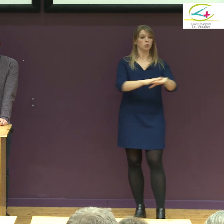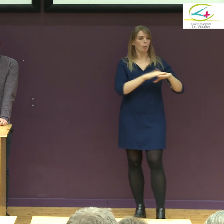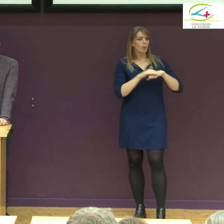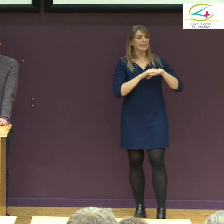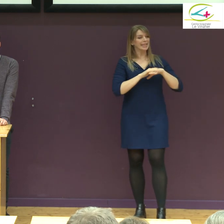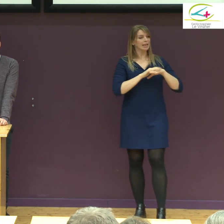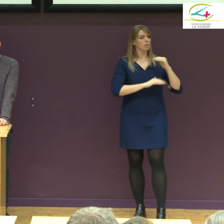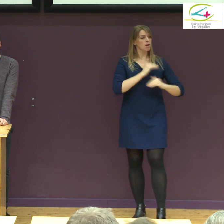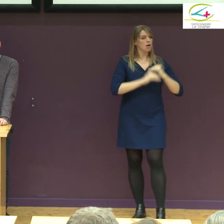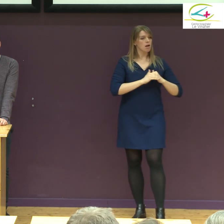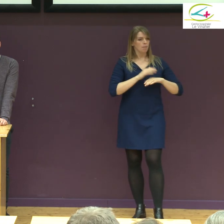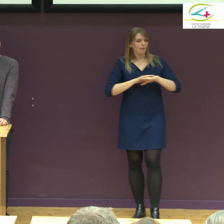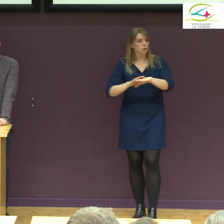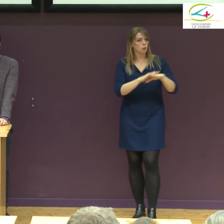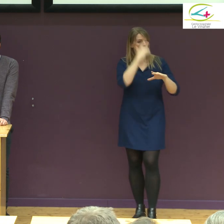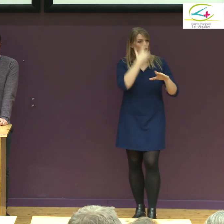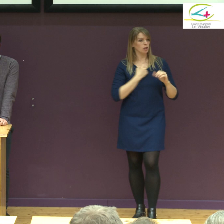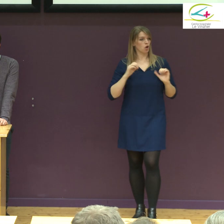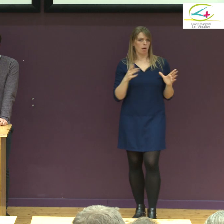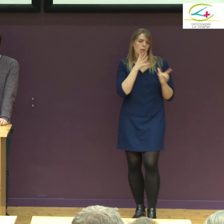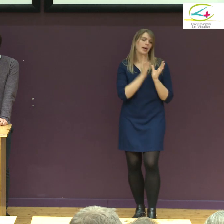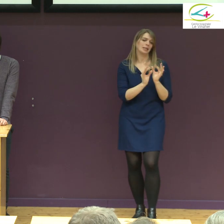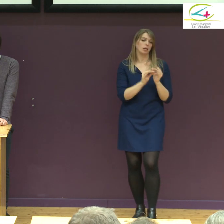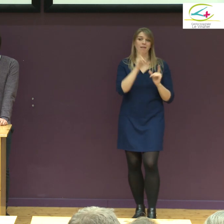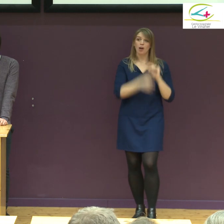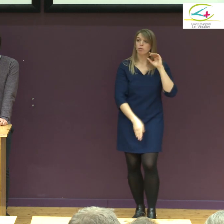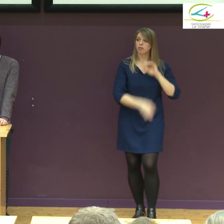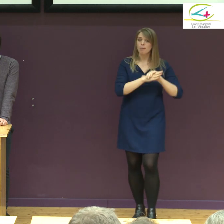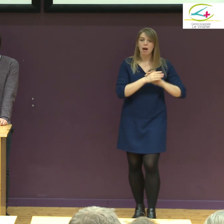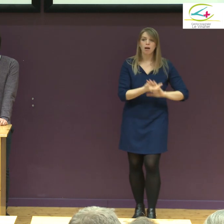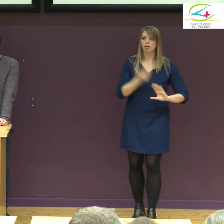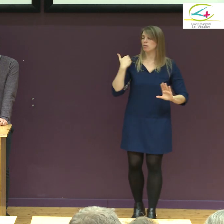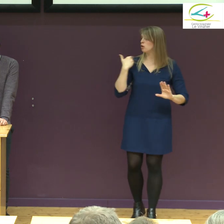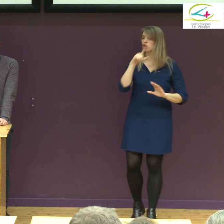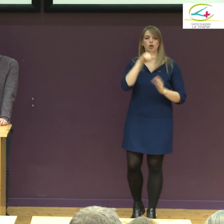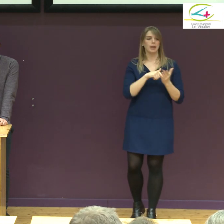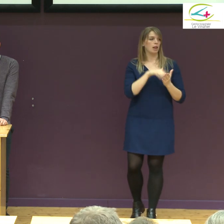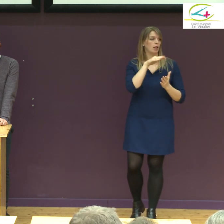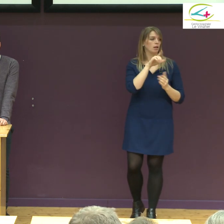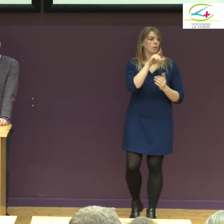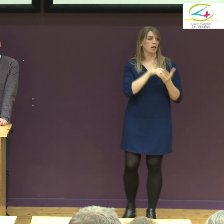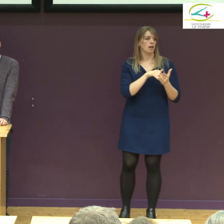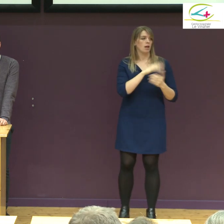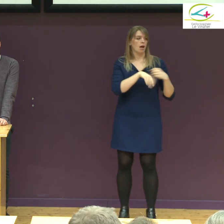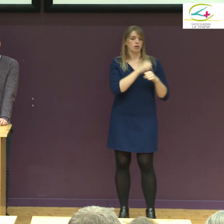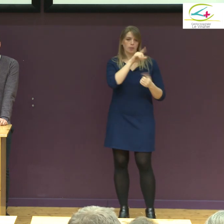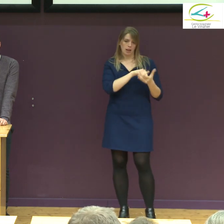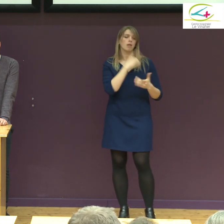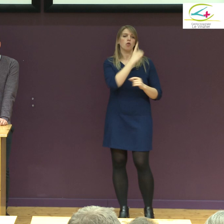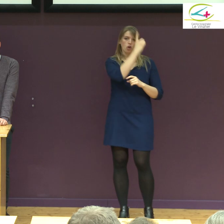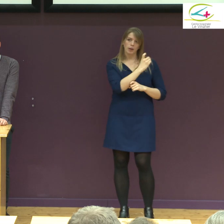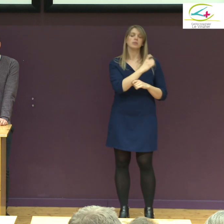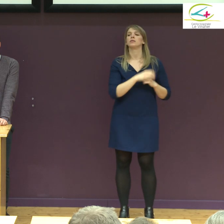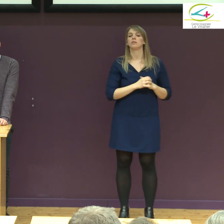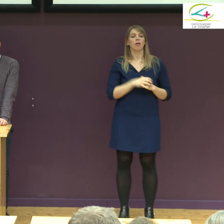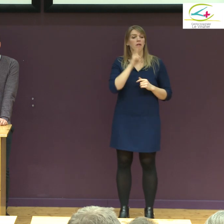vrai, elles commencent de façon forte et importante en 2000. Alors, en gros, il ne se passe